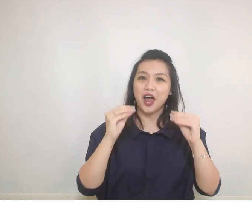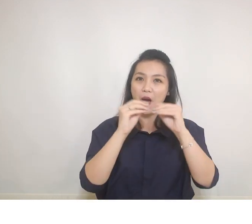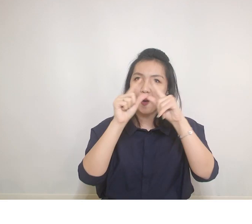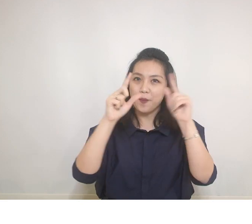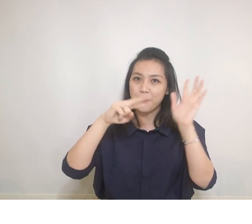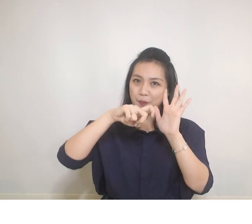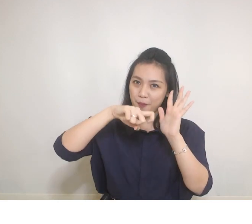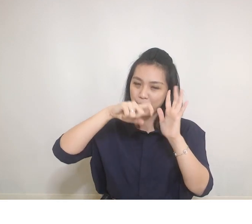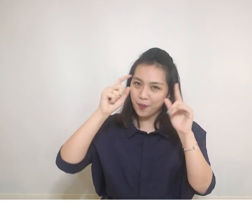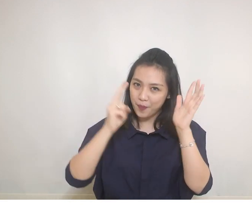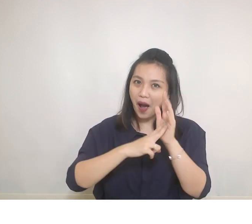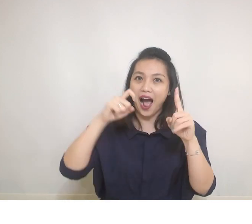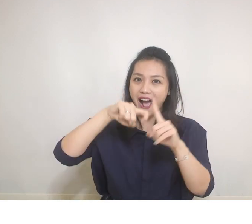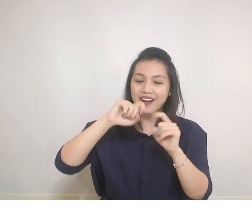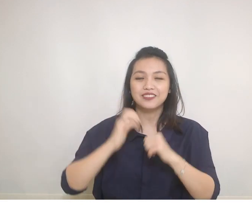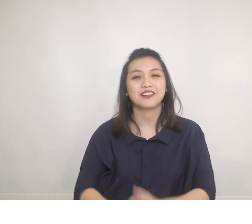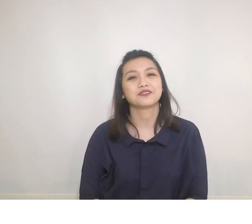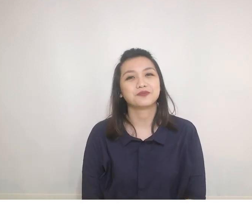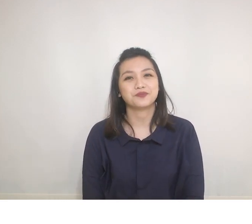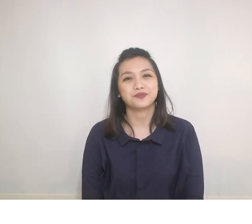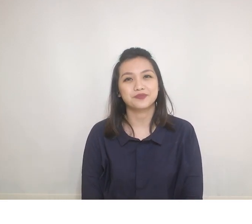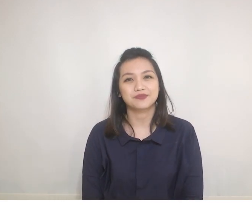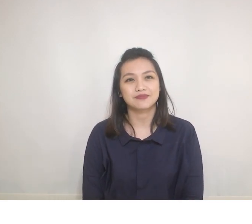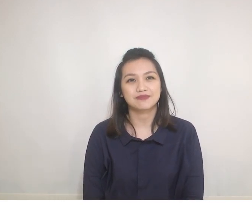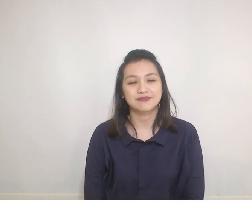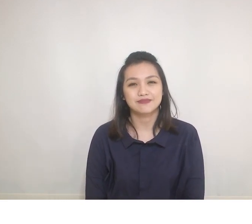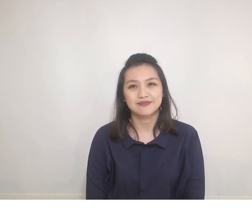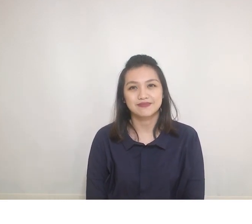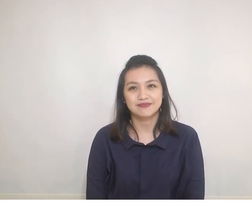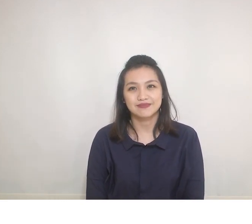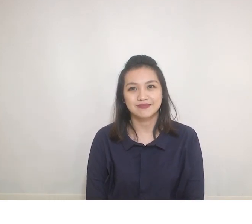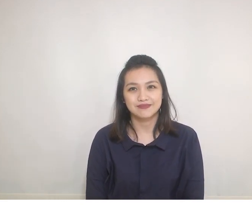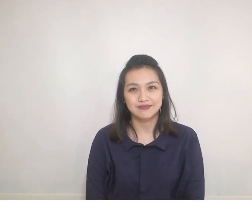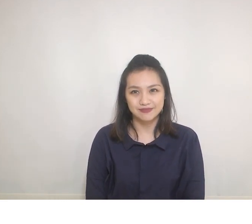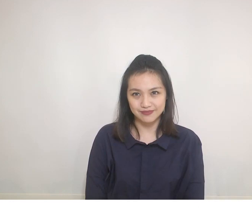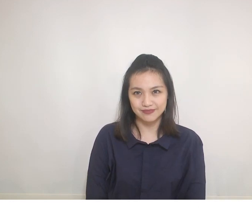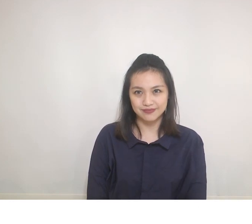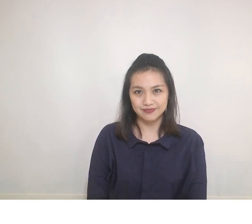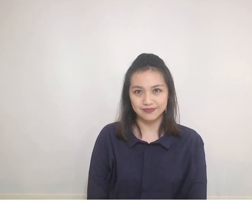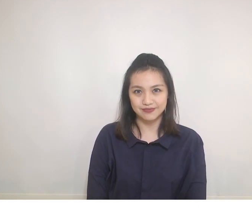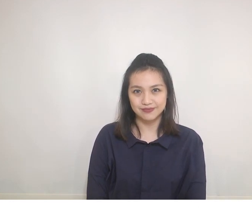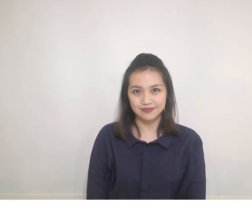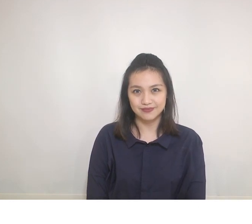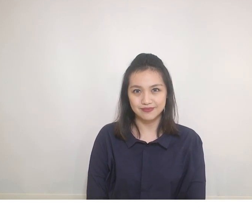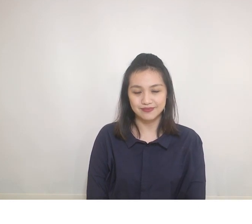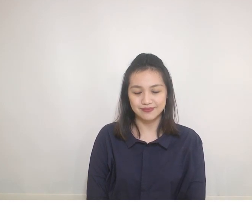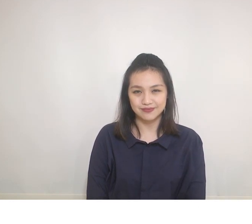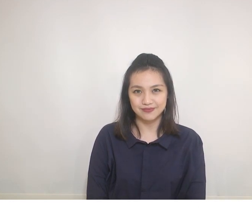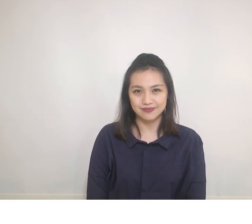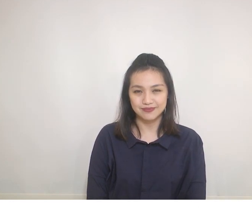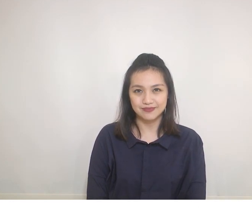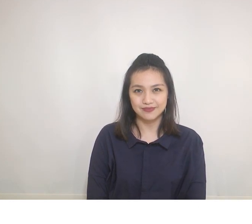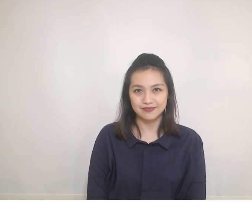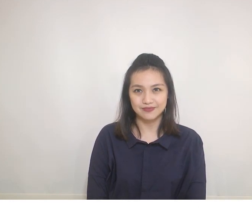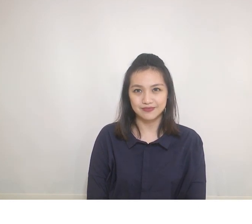kami setiap malam bisa saat teduh bersama gitu, dan ya sudah enggak disuruh cari pekerjaan lagi berarti. Cari tambahan lagi. Dirongrong